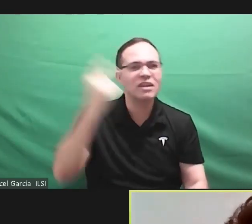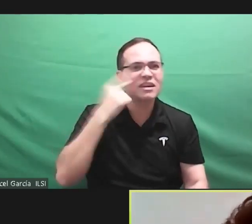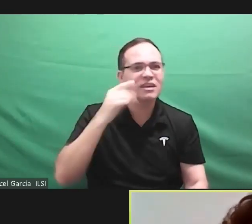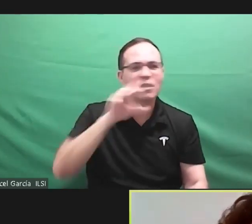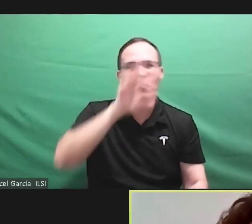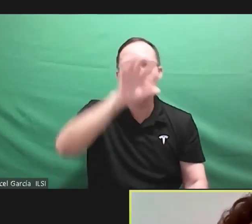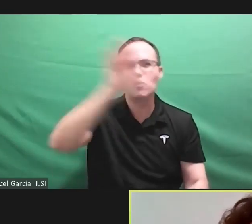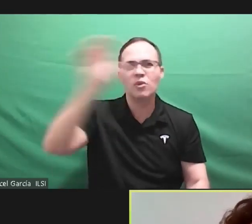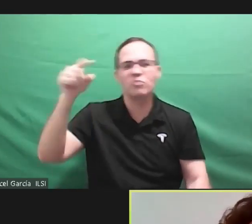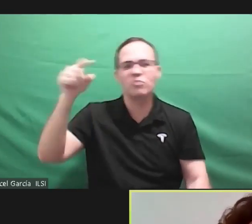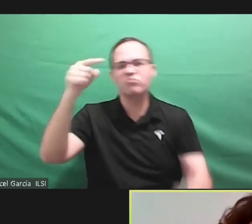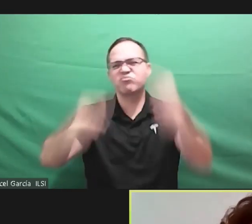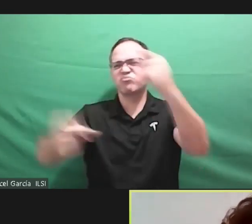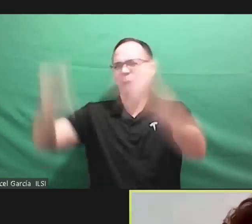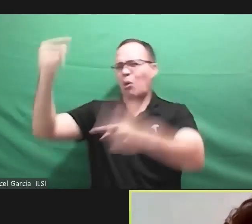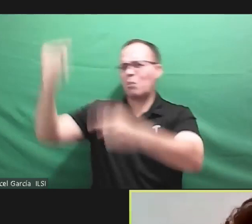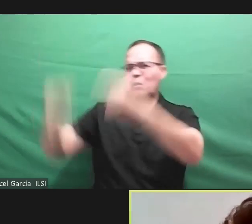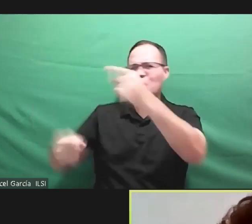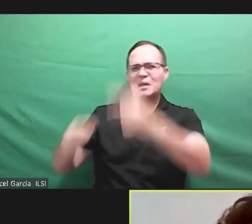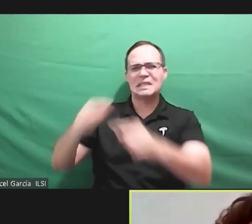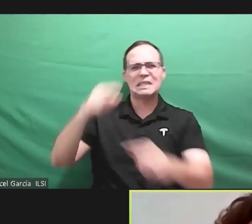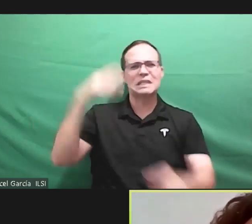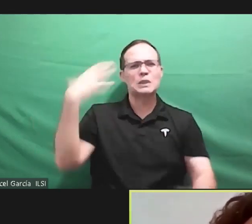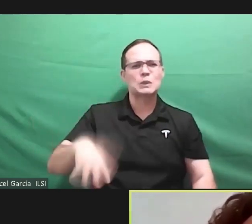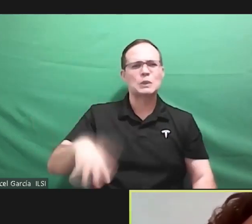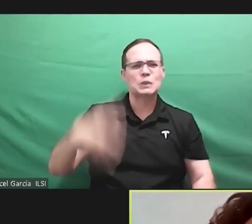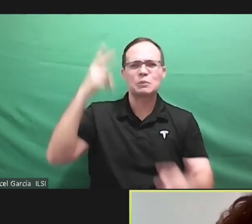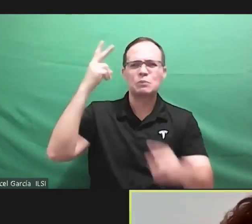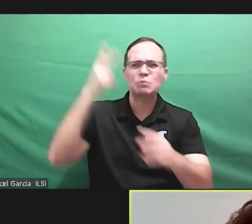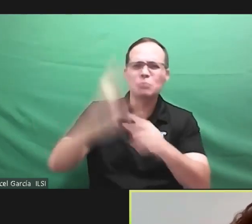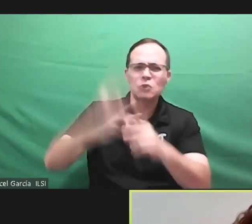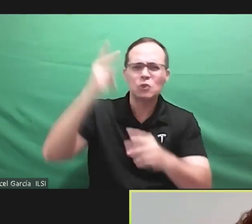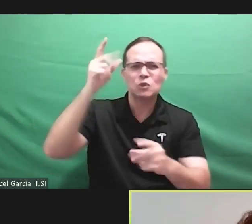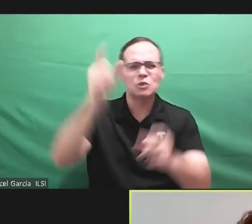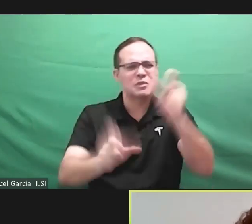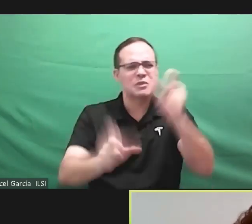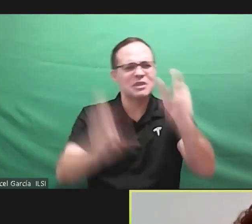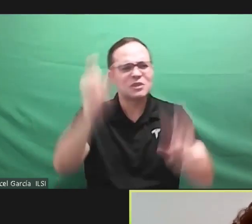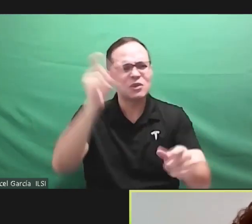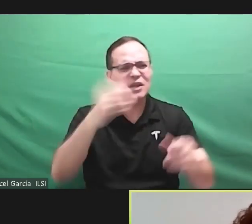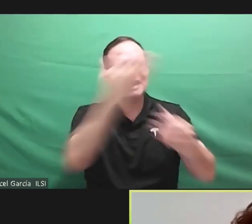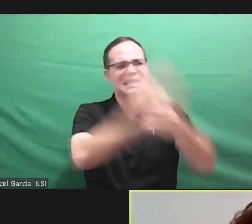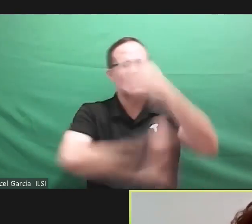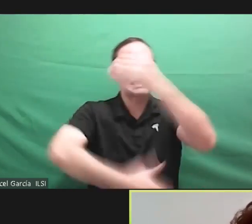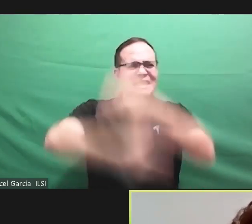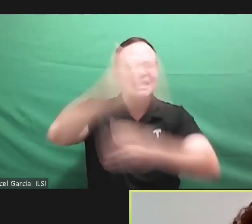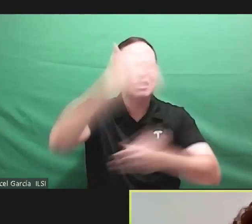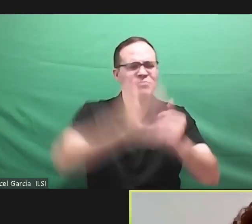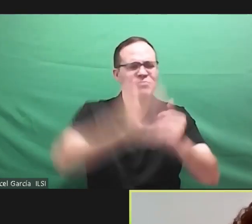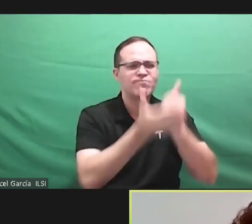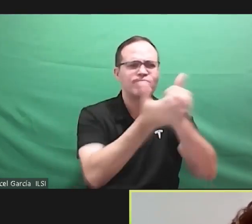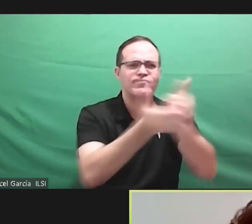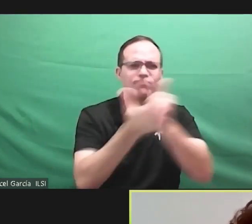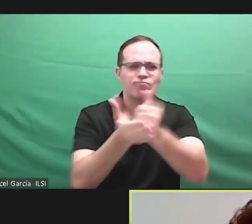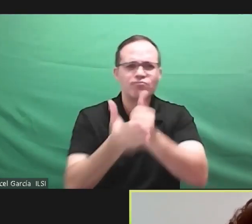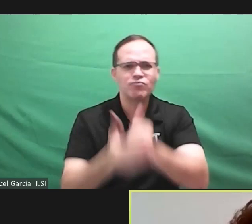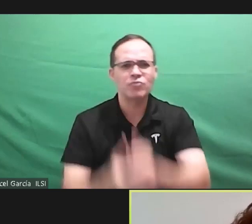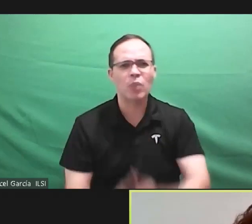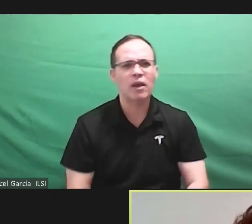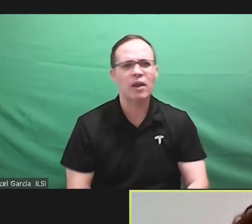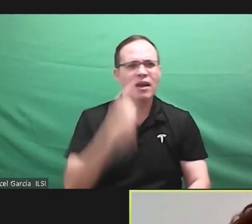los riesgos de protección para las personas con discapacidad. Podemos ver el ejemplo del tsunami en